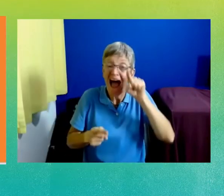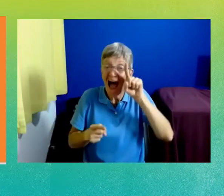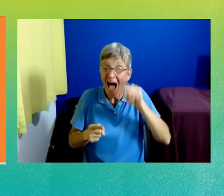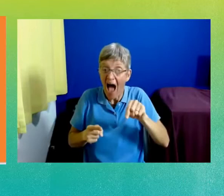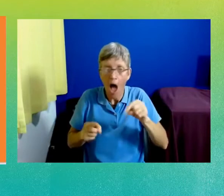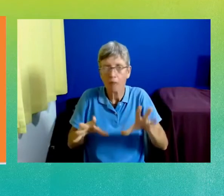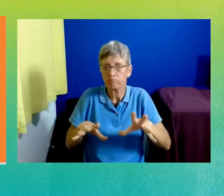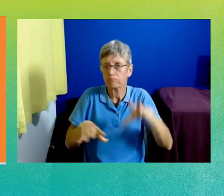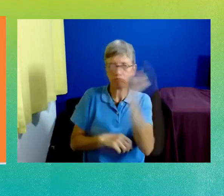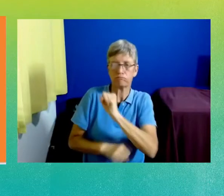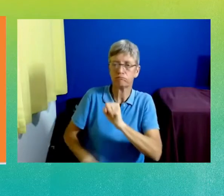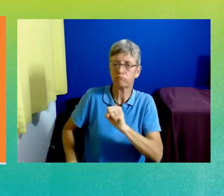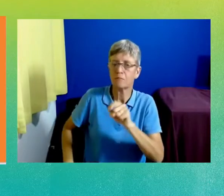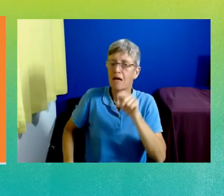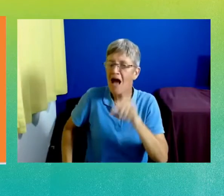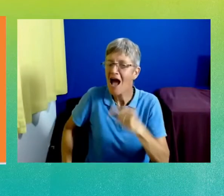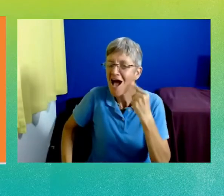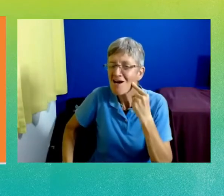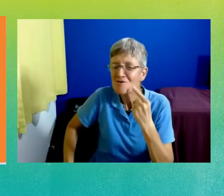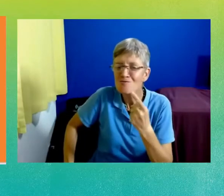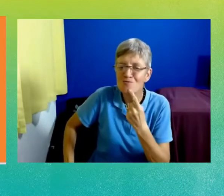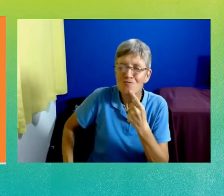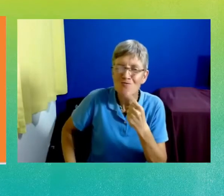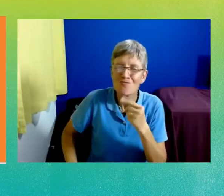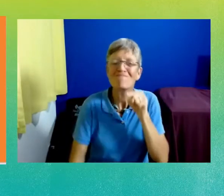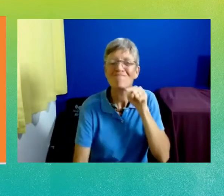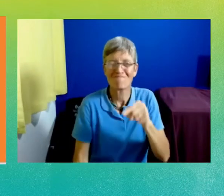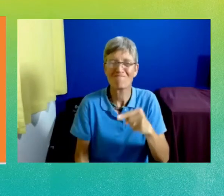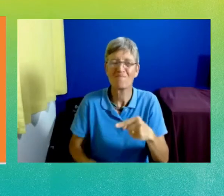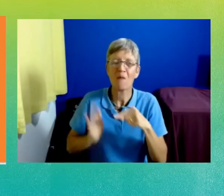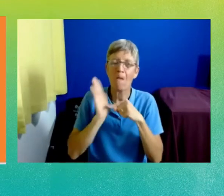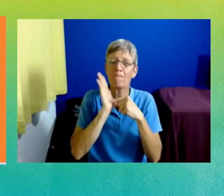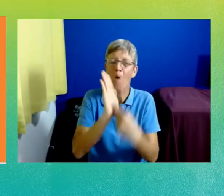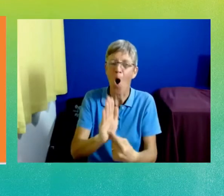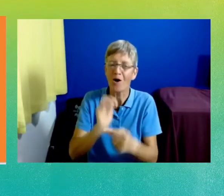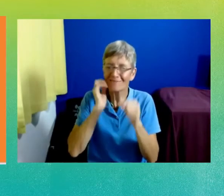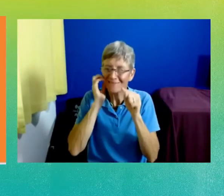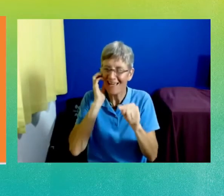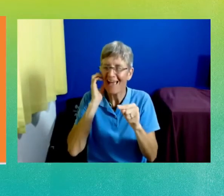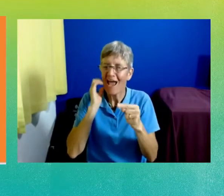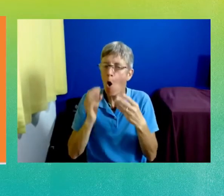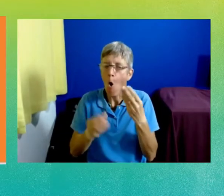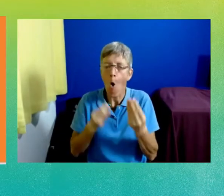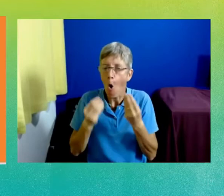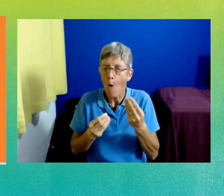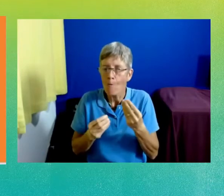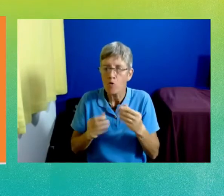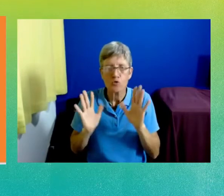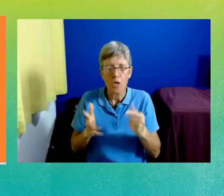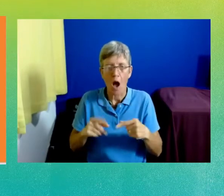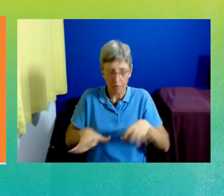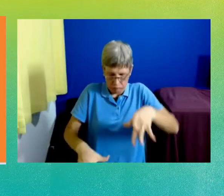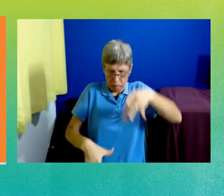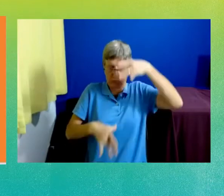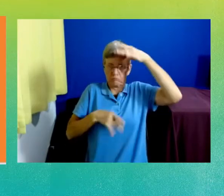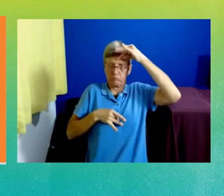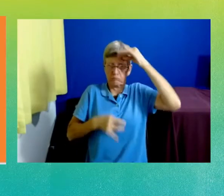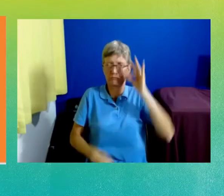ali. Então é isso. Aí o surdo, ele olha e